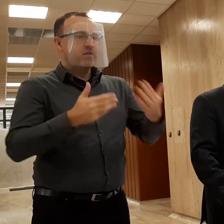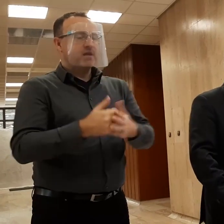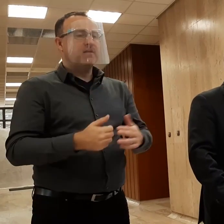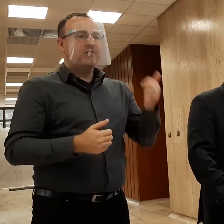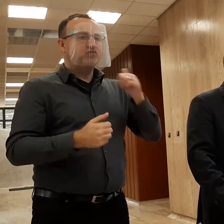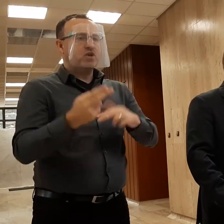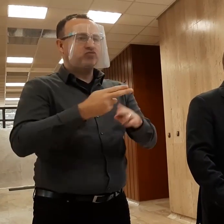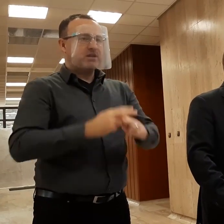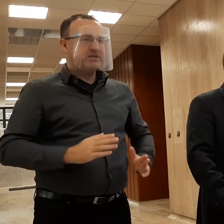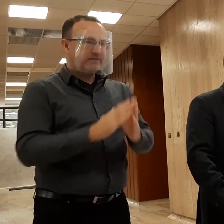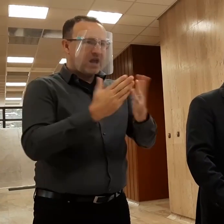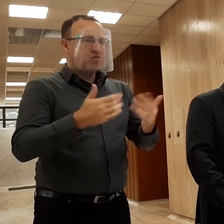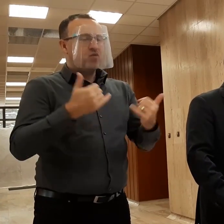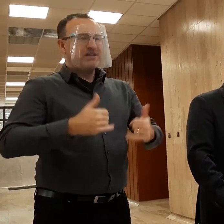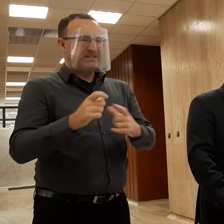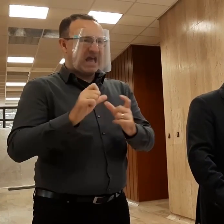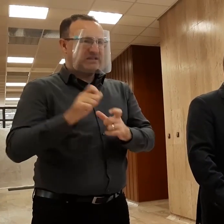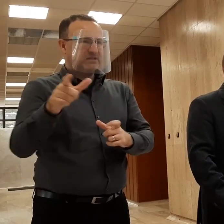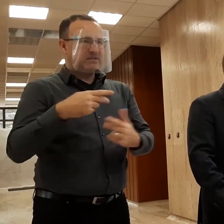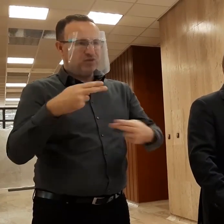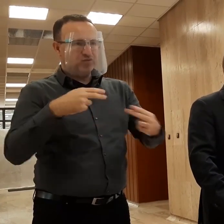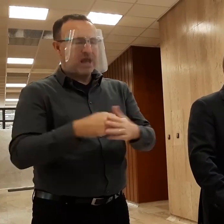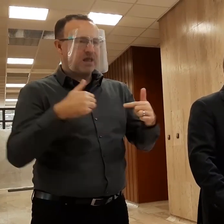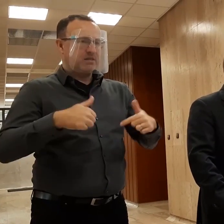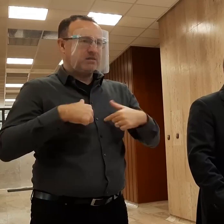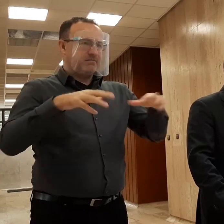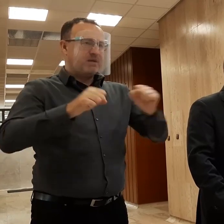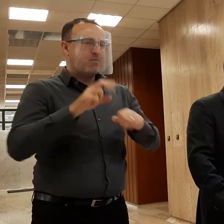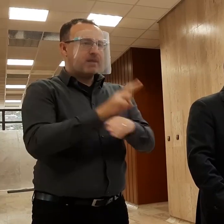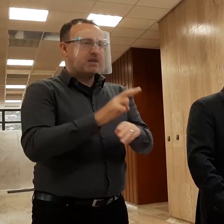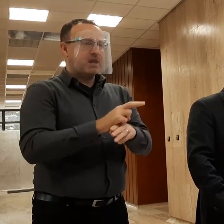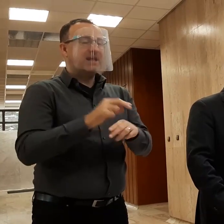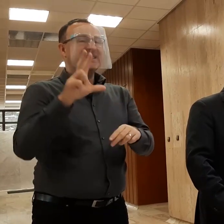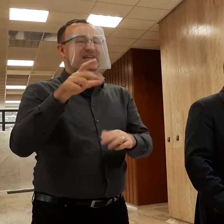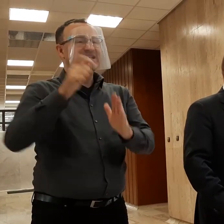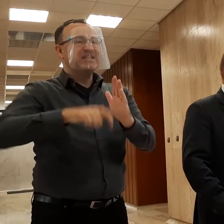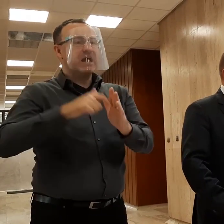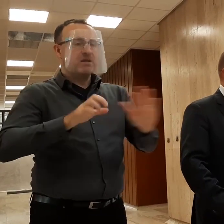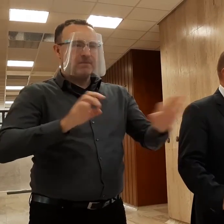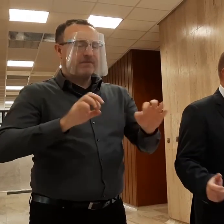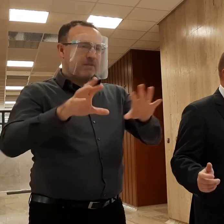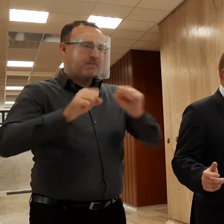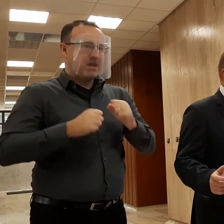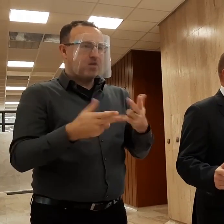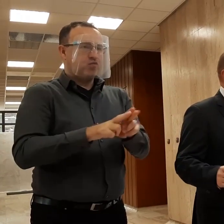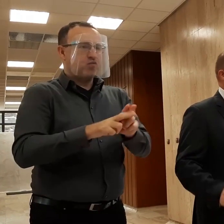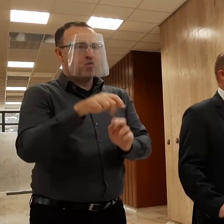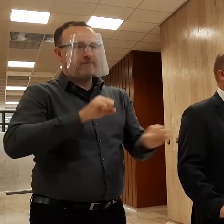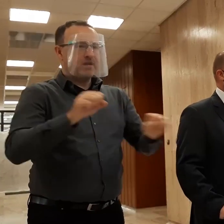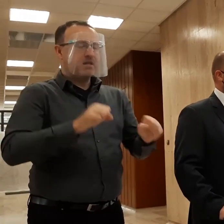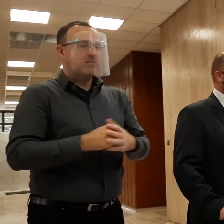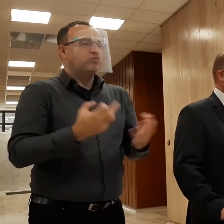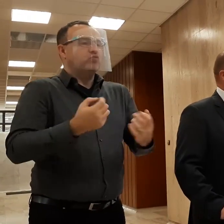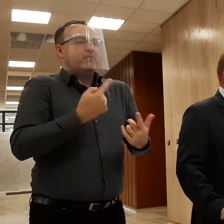že to prediskutovali na stranickej úrovni a dnes príjmeme opatrenie, ale nehnevajte sa, ako tu naozaj tri strany boli pripravené to prijať na útorkovej vláde. Čo vám k tomu viac povedať?